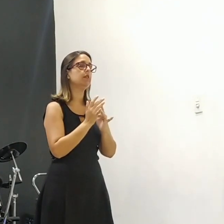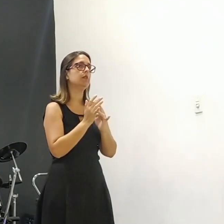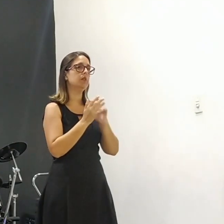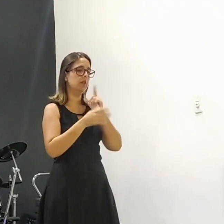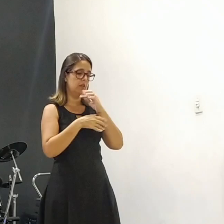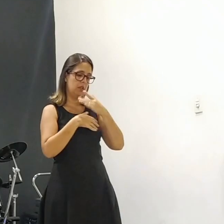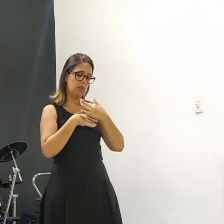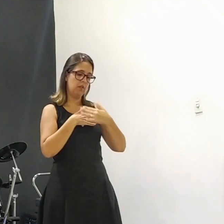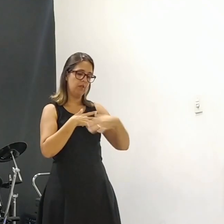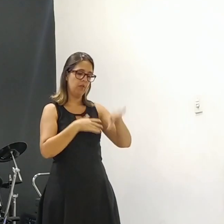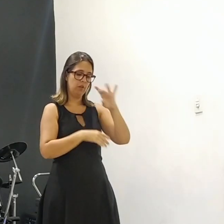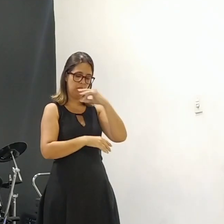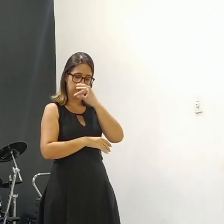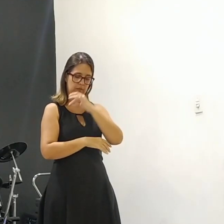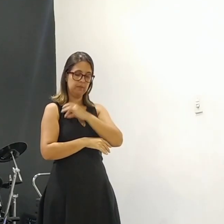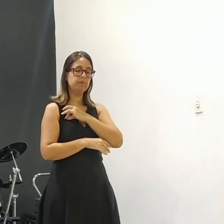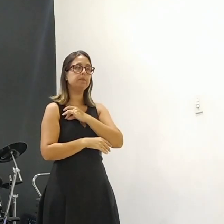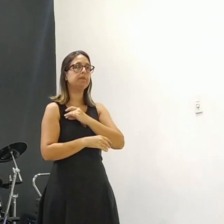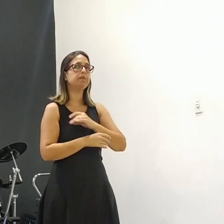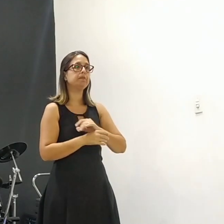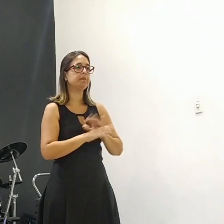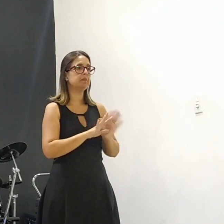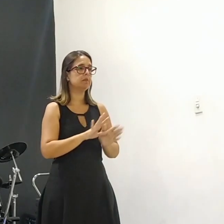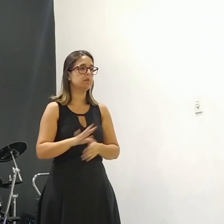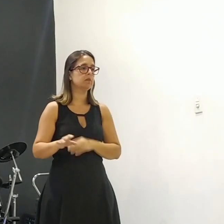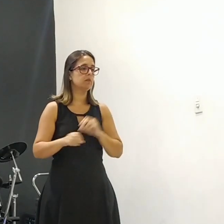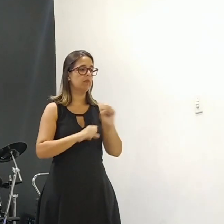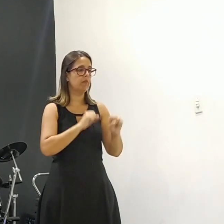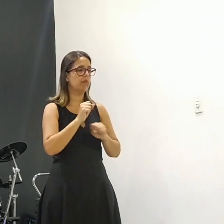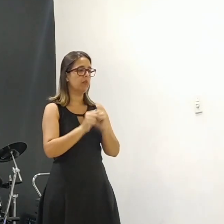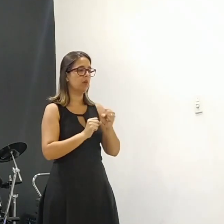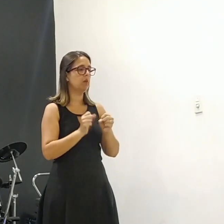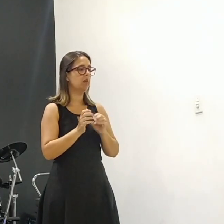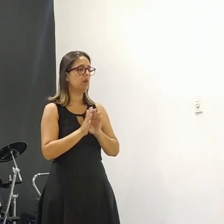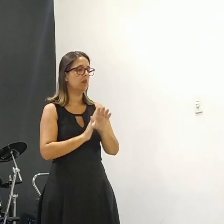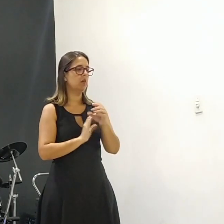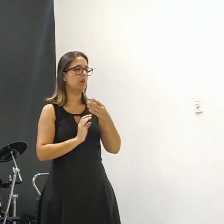aqui nesse lugar, nessa noite. Salmo 46, 4.